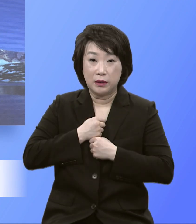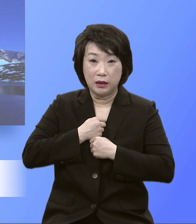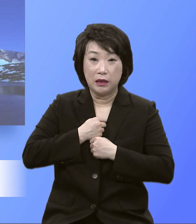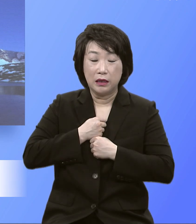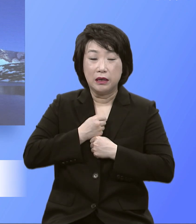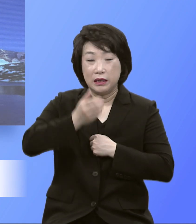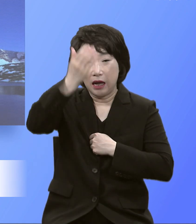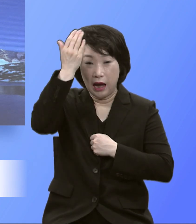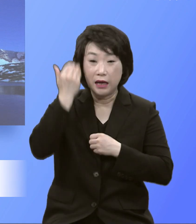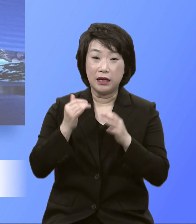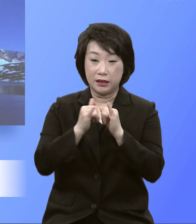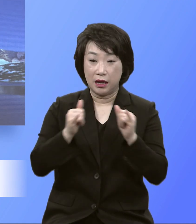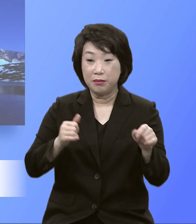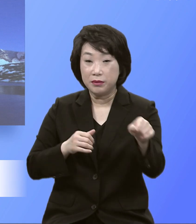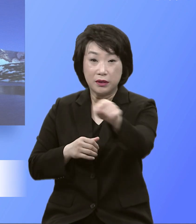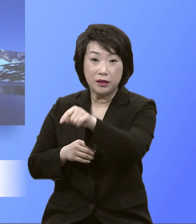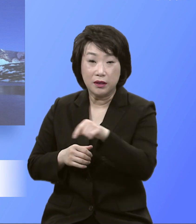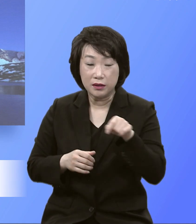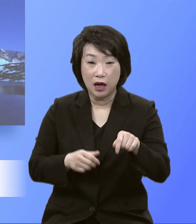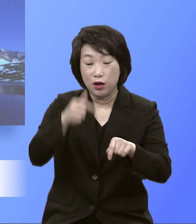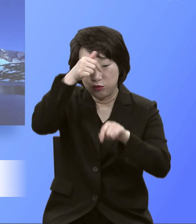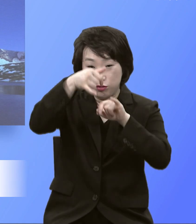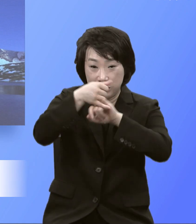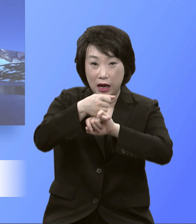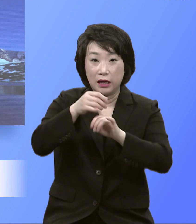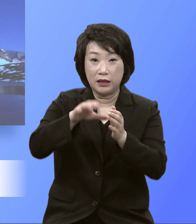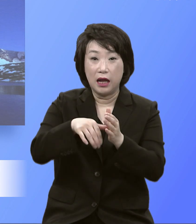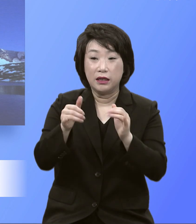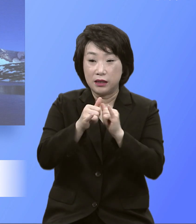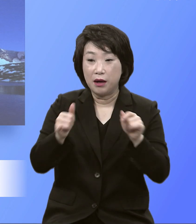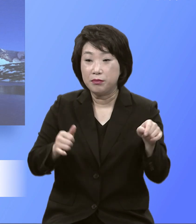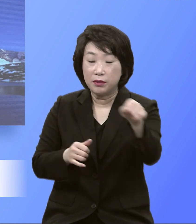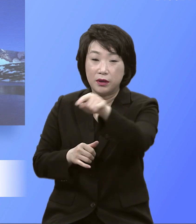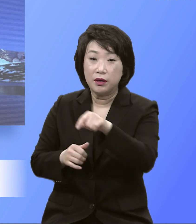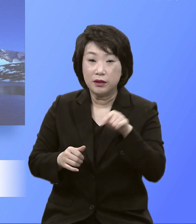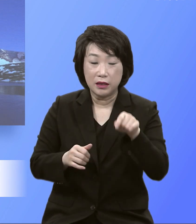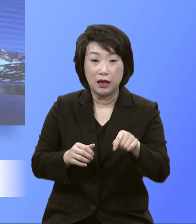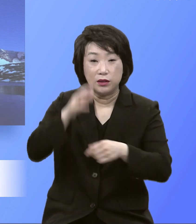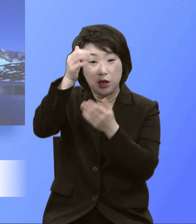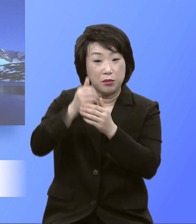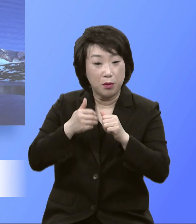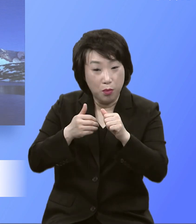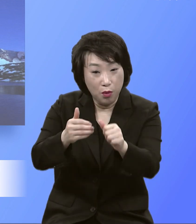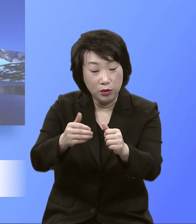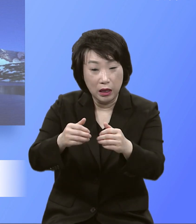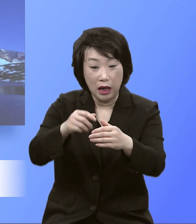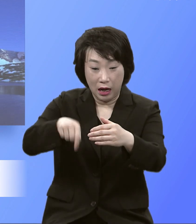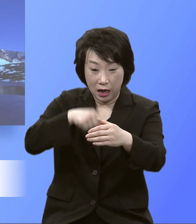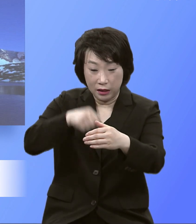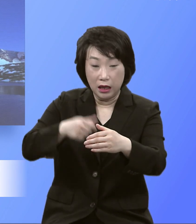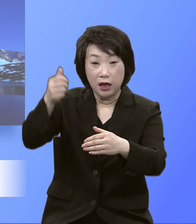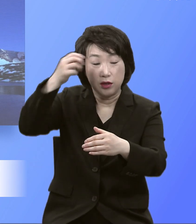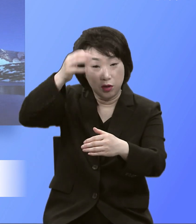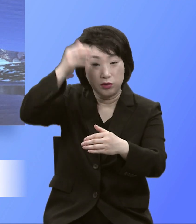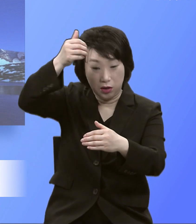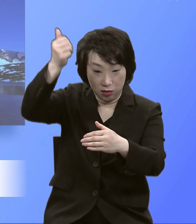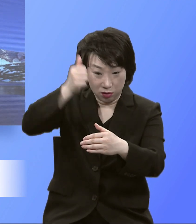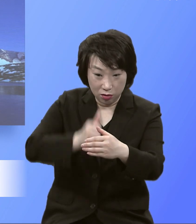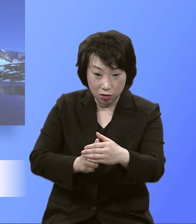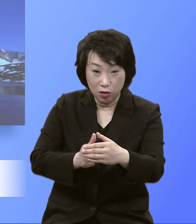지키던 옛날 사람들에게, 구약시대 사람들에게 성령을 보내서 내주하지 않게